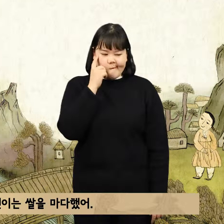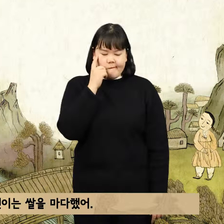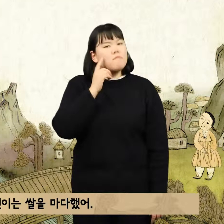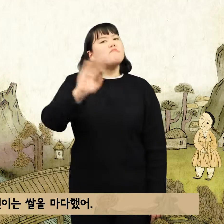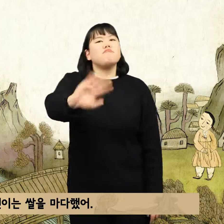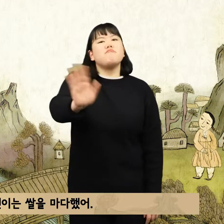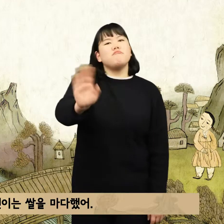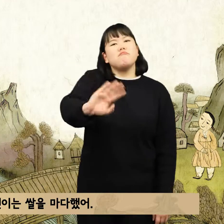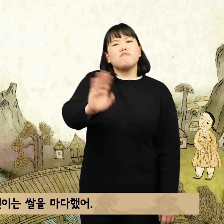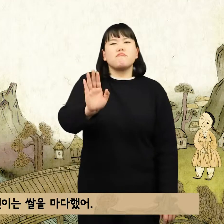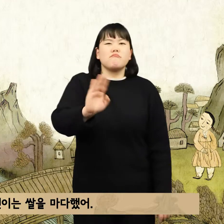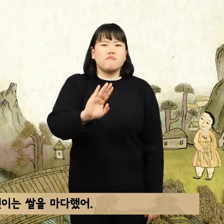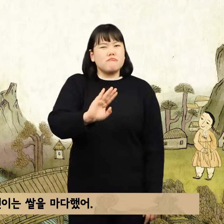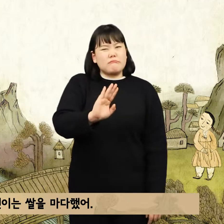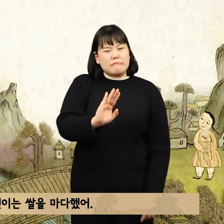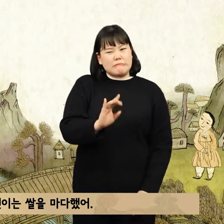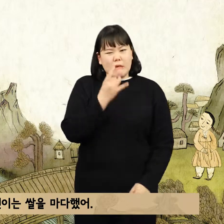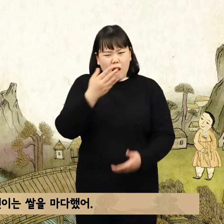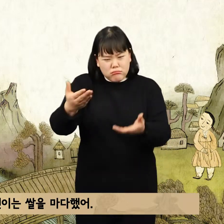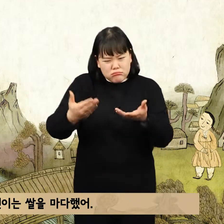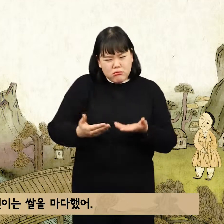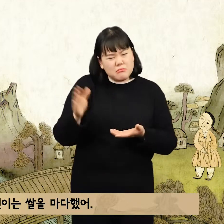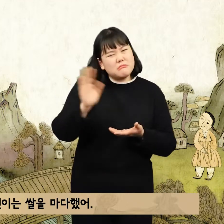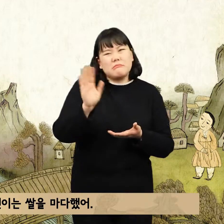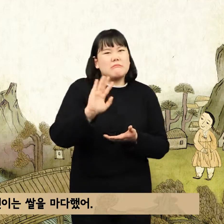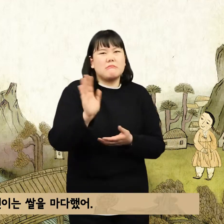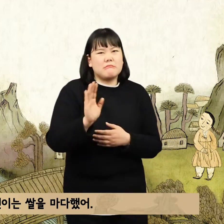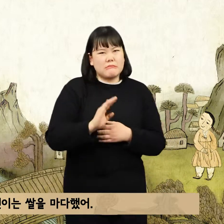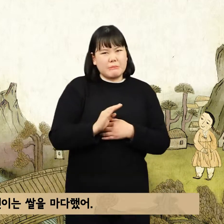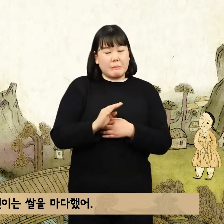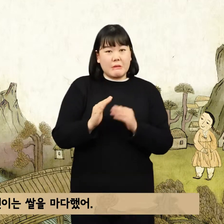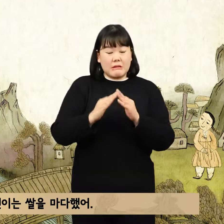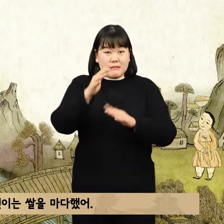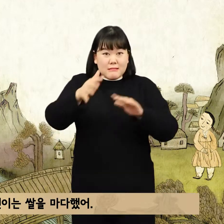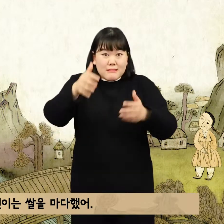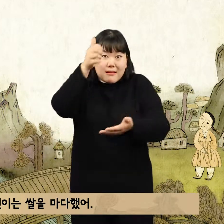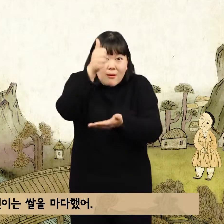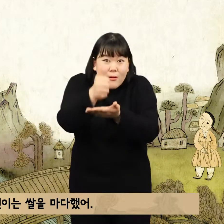그런데 덕진이는 쌀을 마다했어.